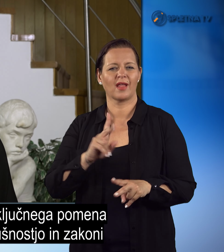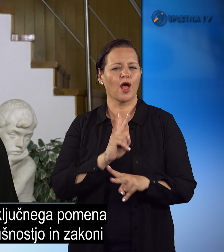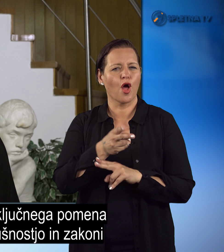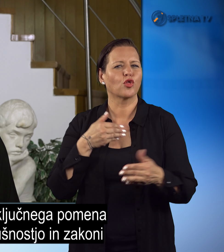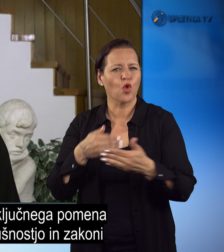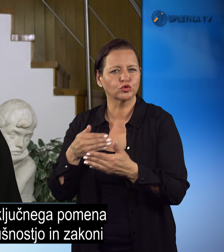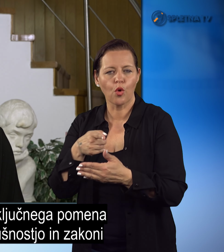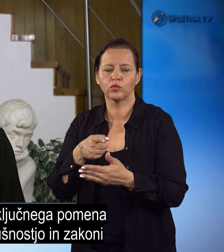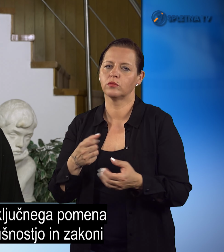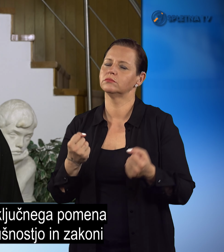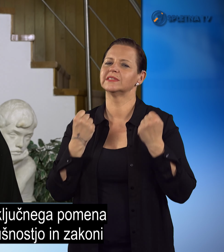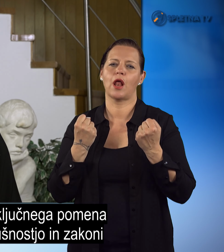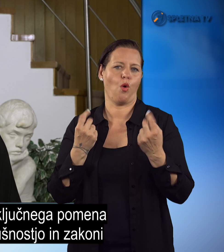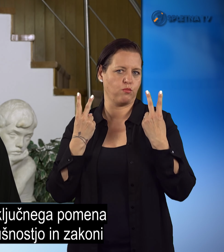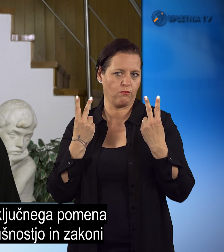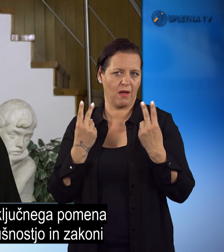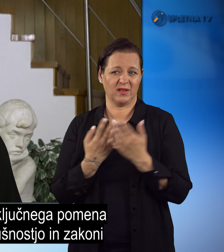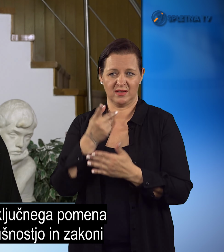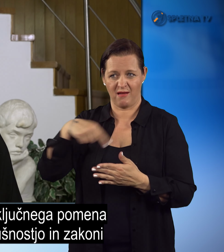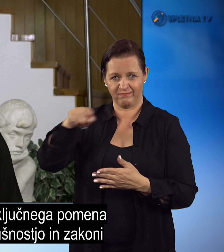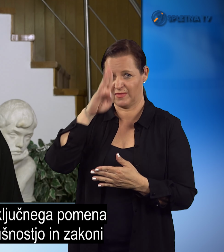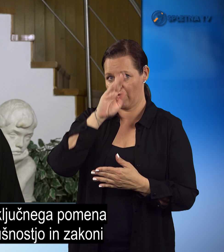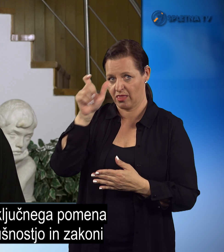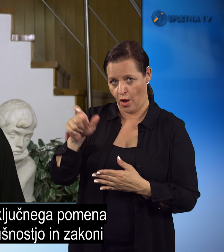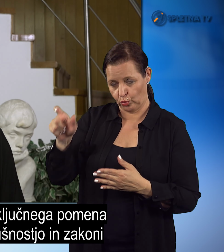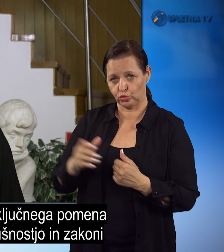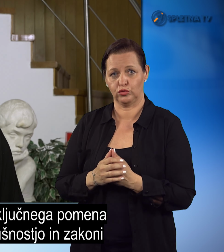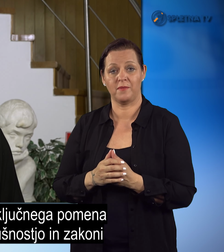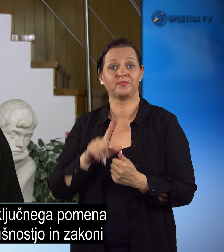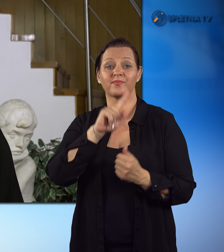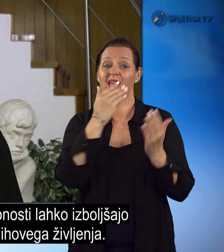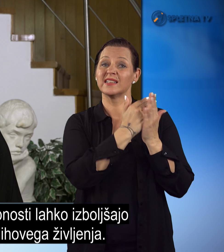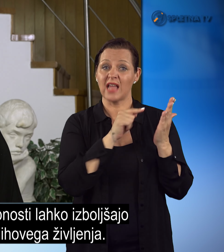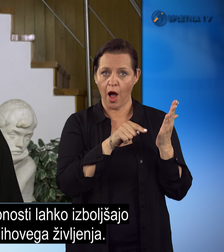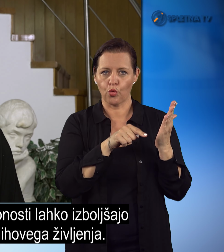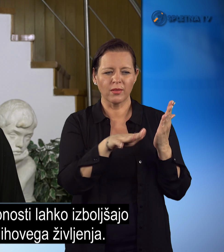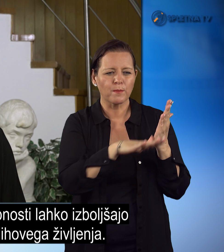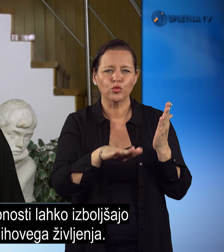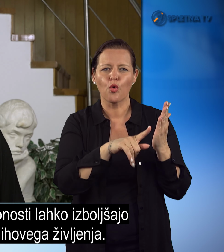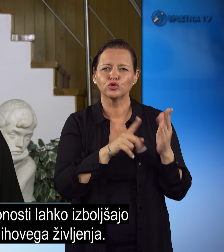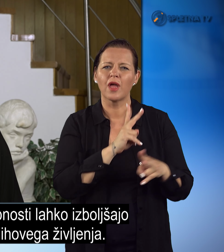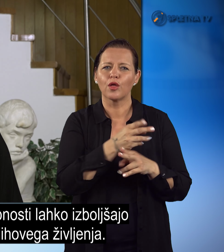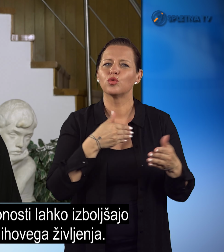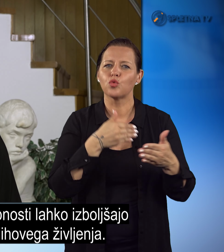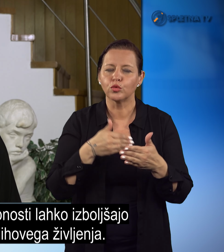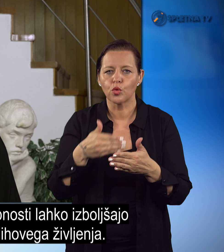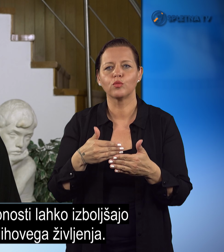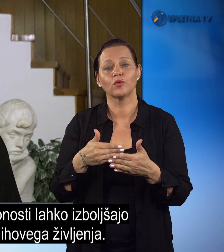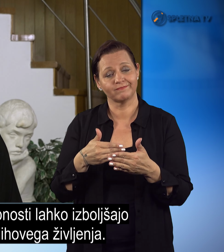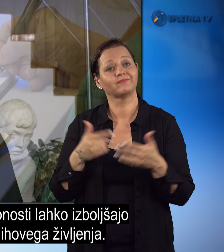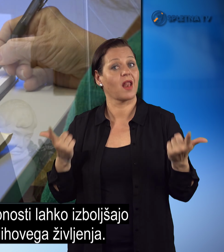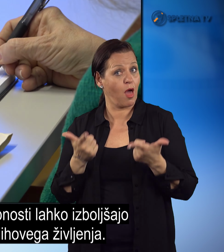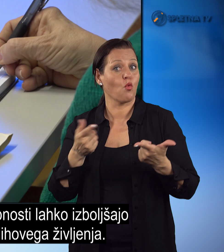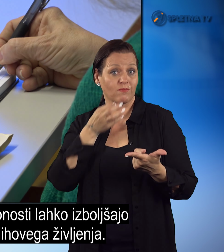Accessibility is key for hard of hearing people, and laws related to accessibility can cover